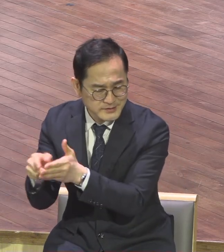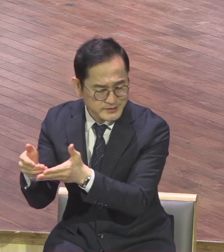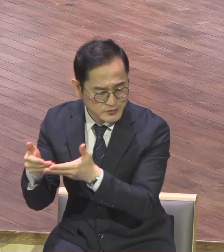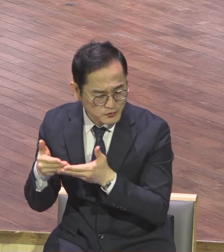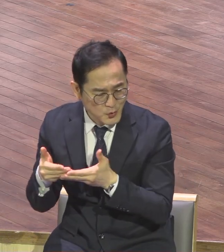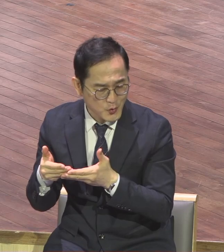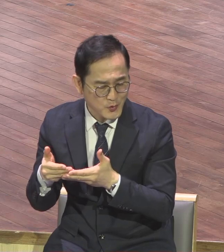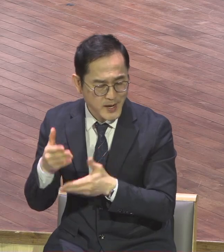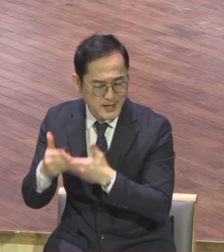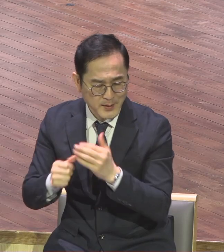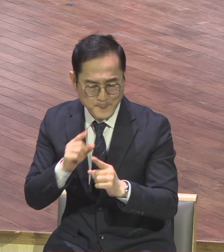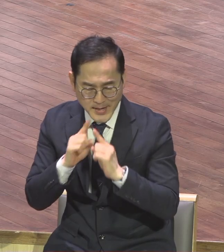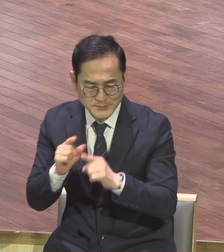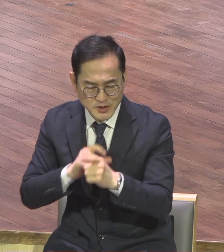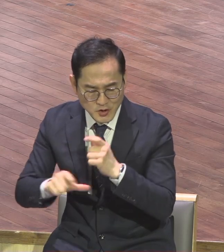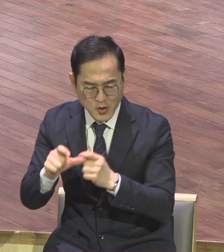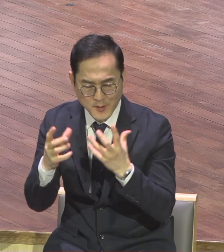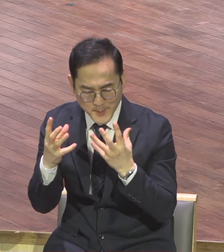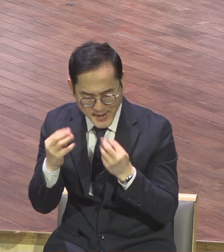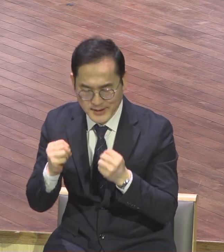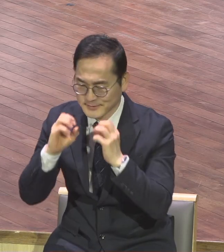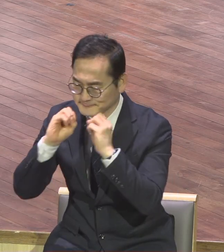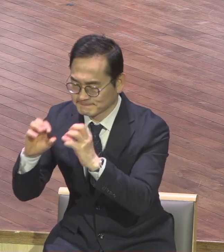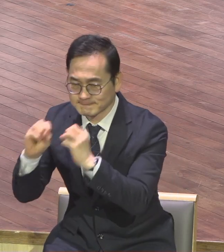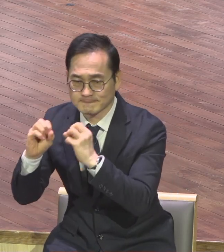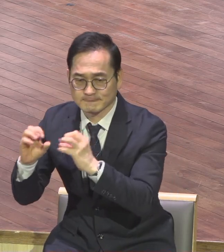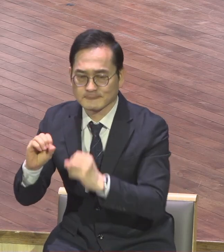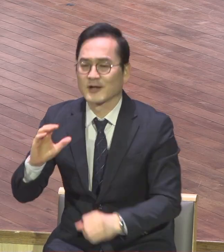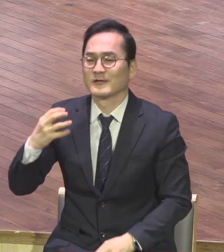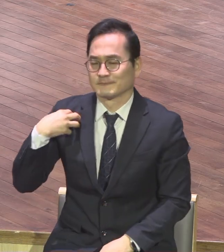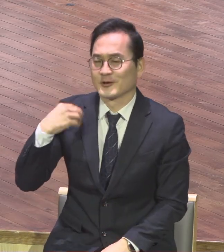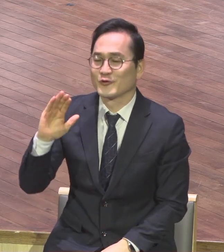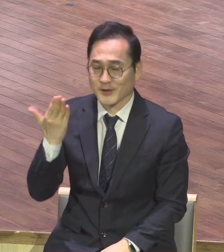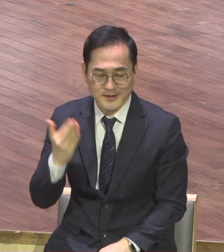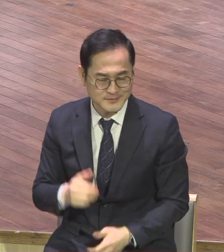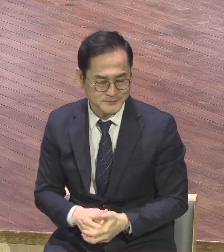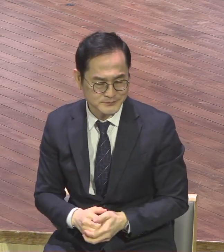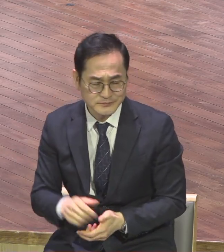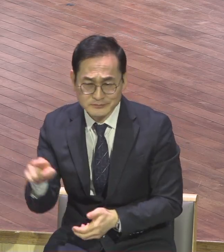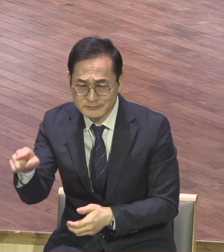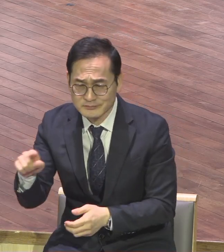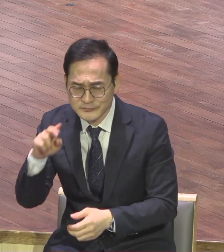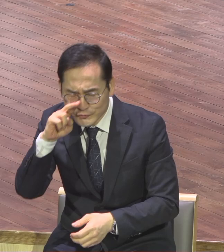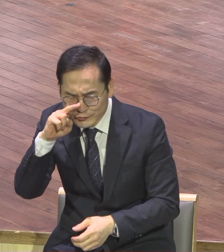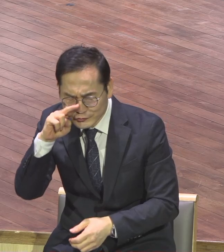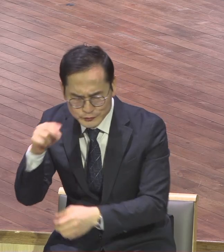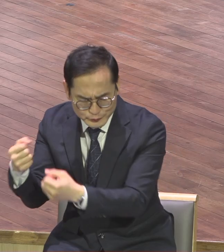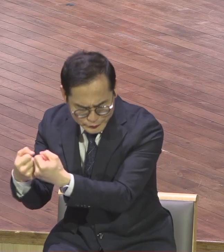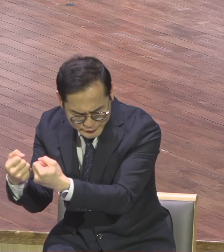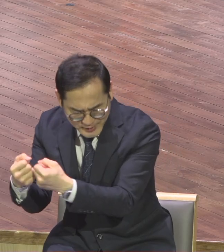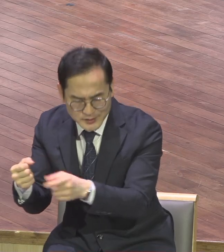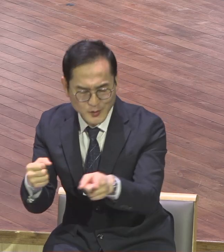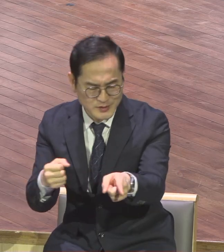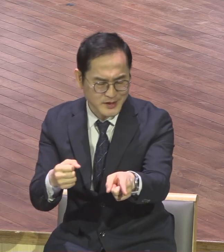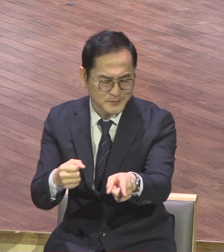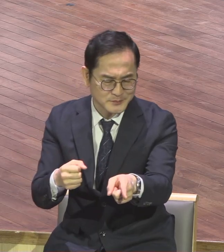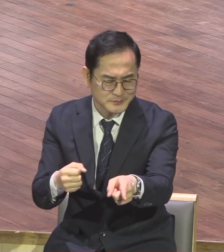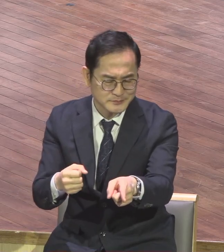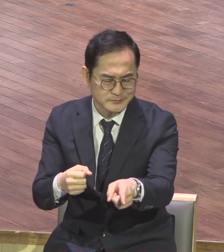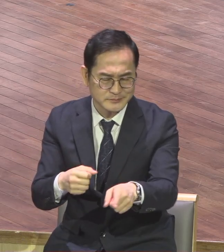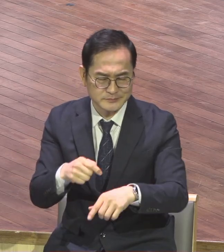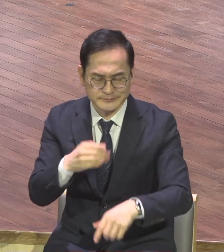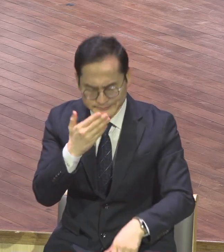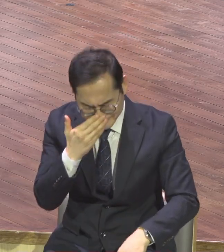겁 없이 하나님의 말씀을 더욱 담대히 전하게 되었느니라. 어떤 이들은 투기와 분쟁으로, 어떤 이들은